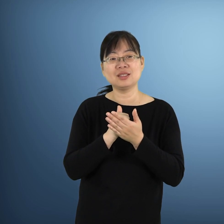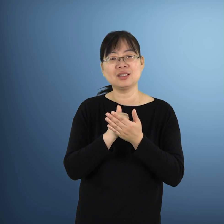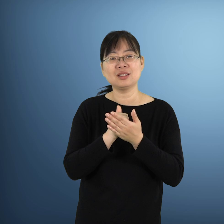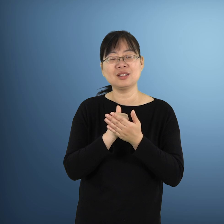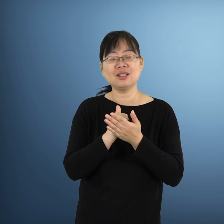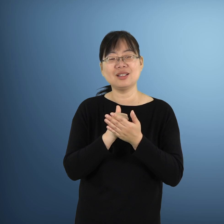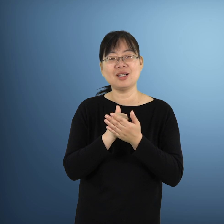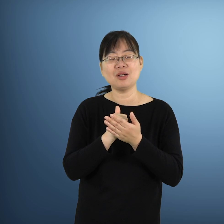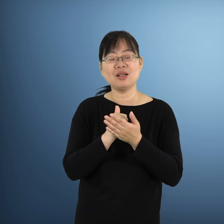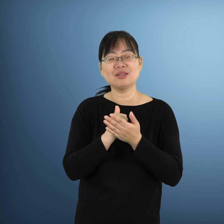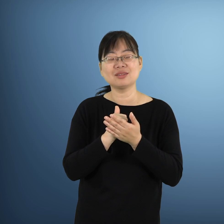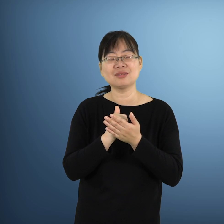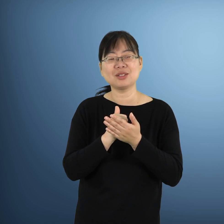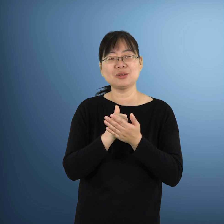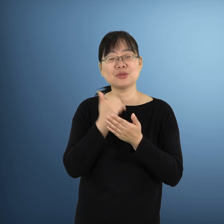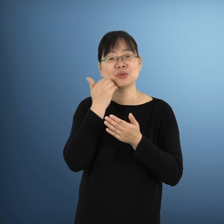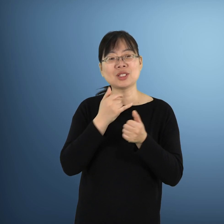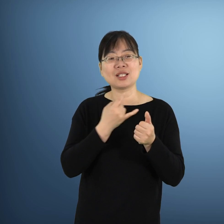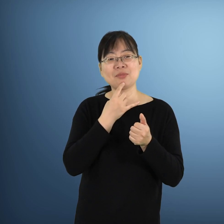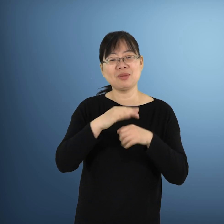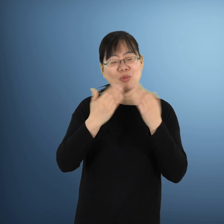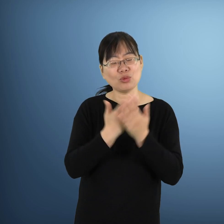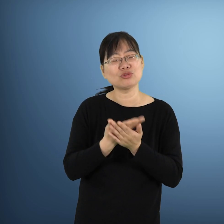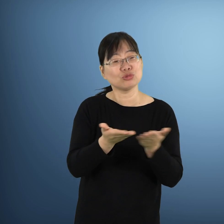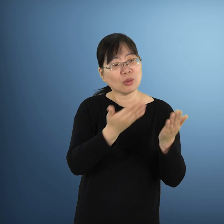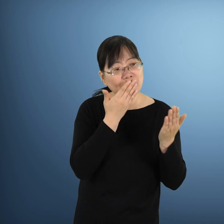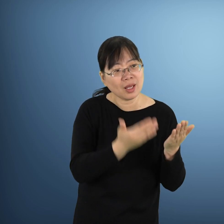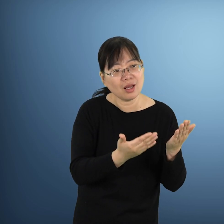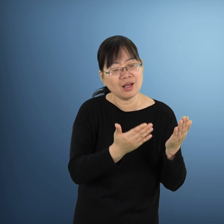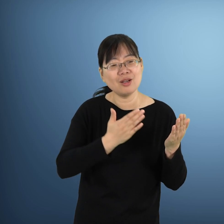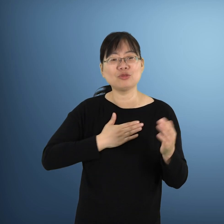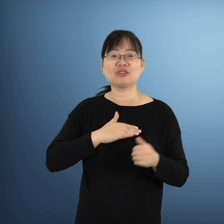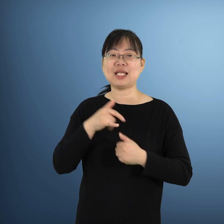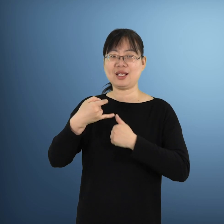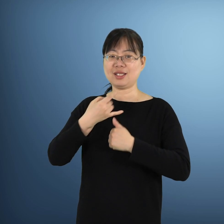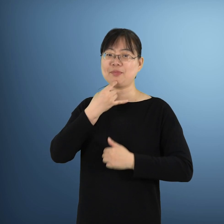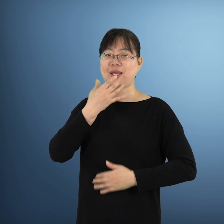하나님은 헤이퍼요. 누구에게만? 우리들에게만.